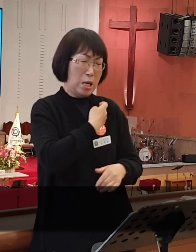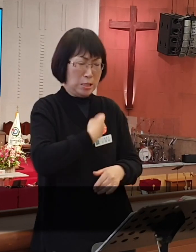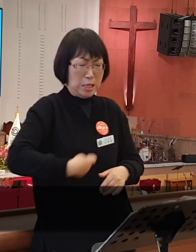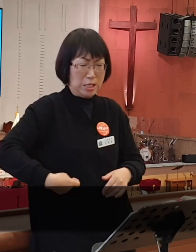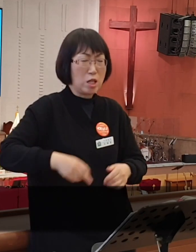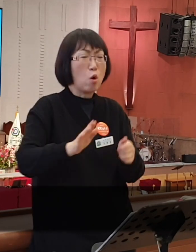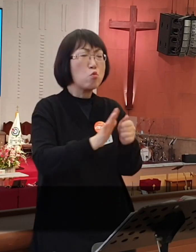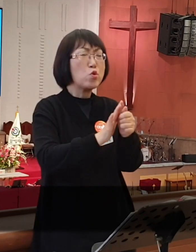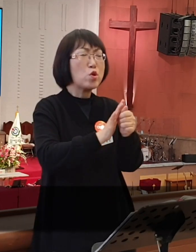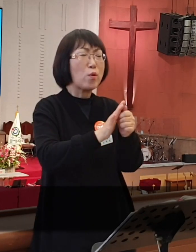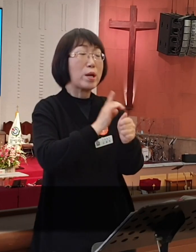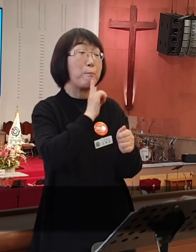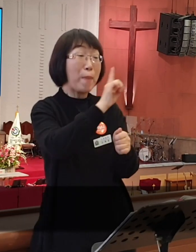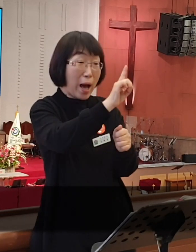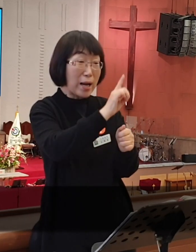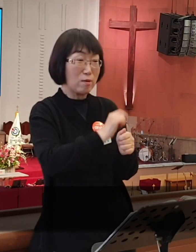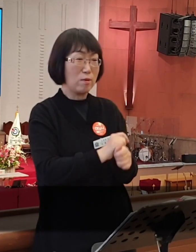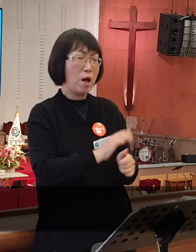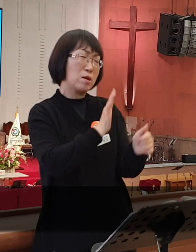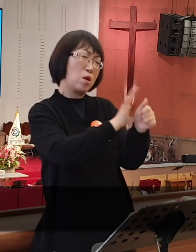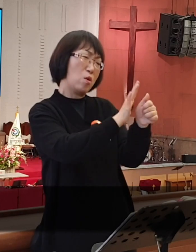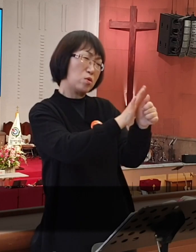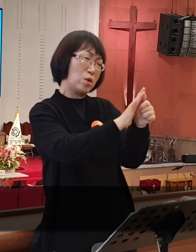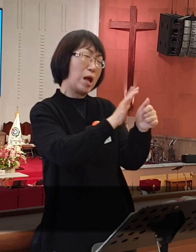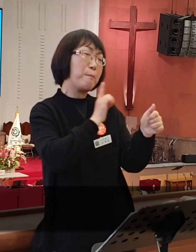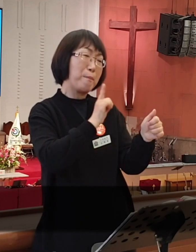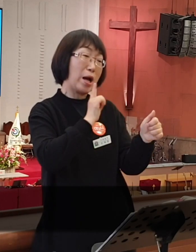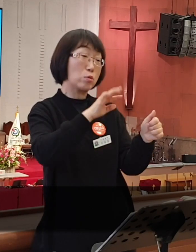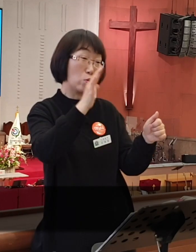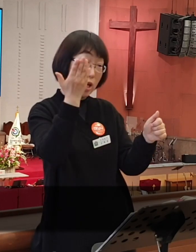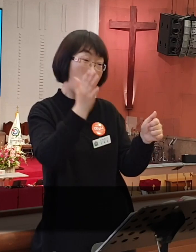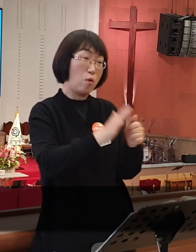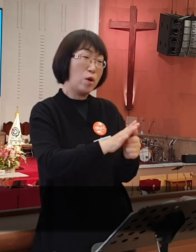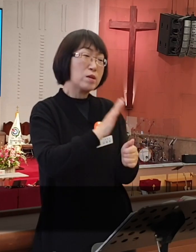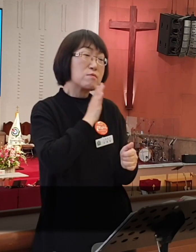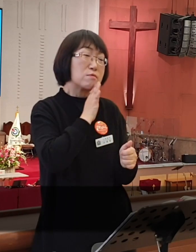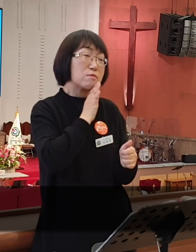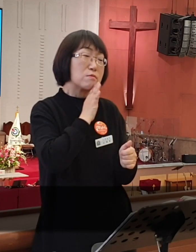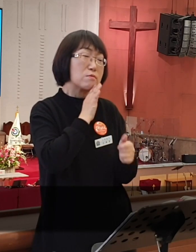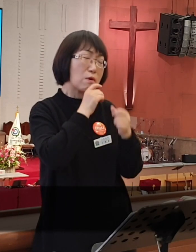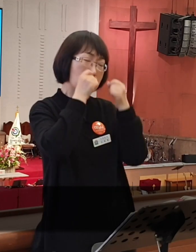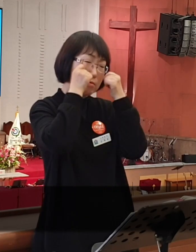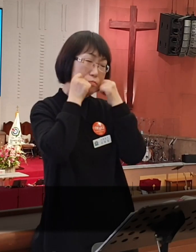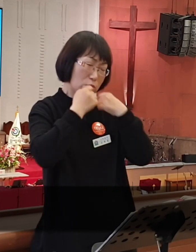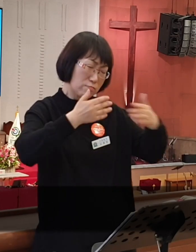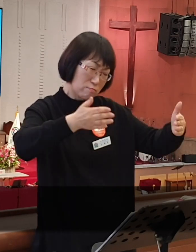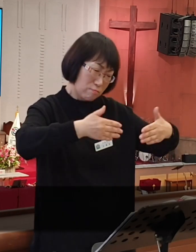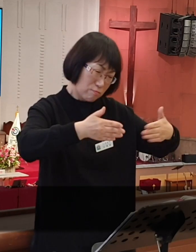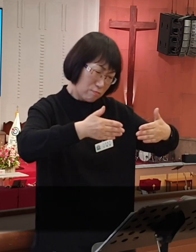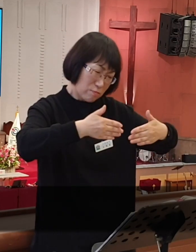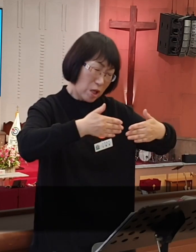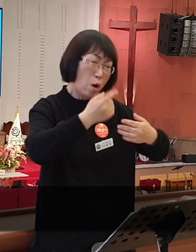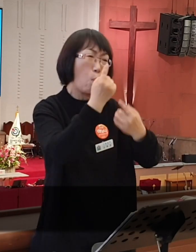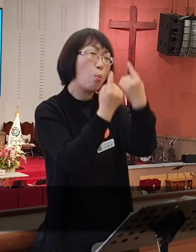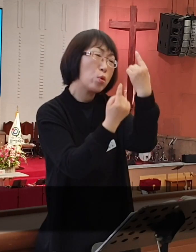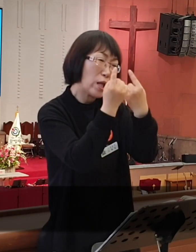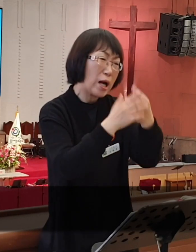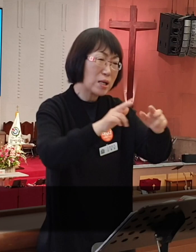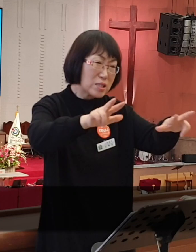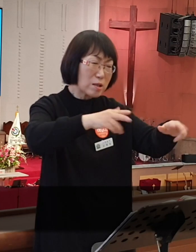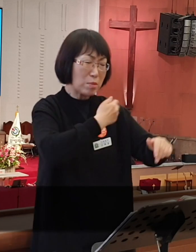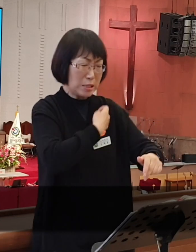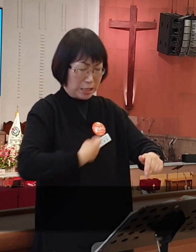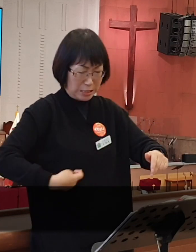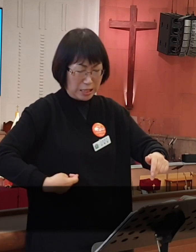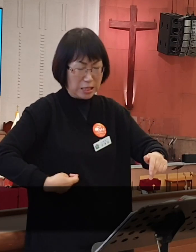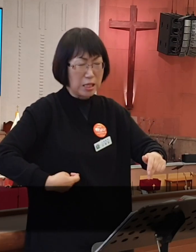제자들을 위로하는 말이기도 하고요, 격려하는 말이기도 하고, 단지 그냥 울면서 등 두들기며 위로하는 것이 아니라 지금